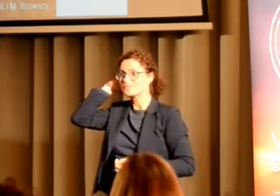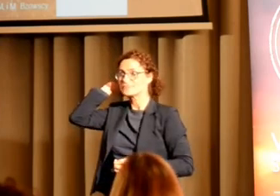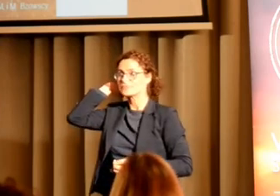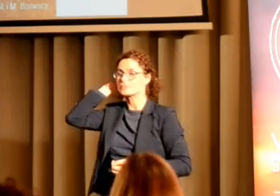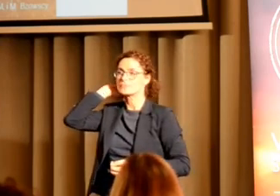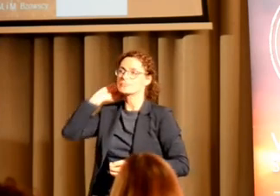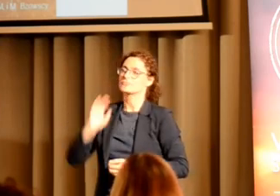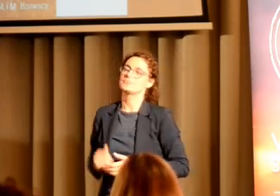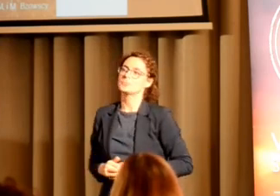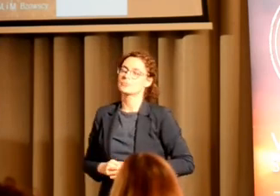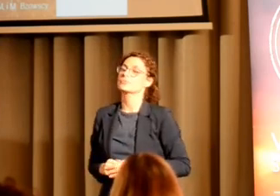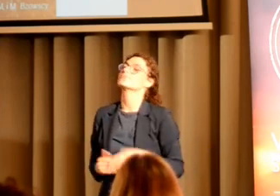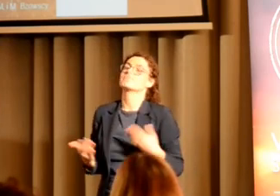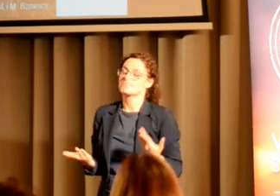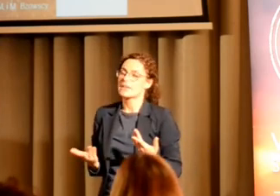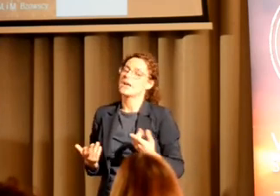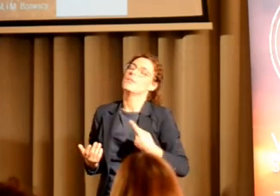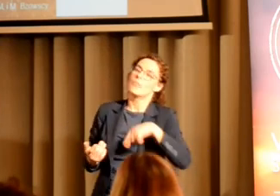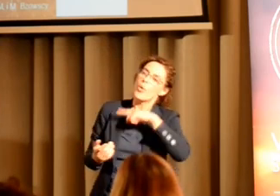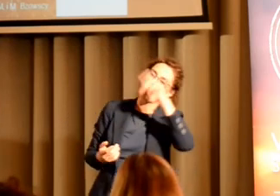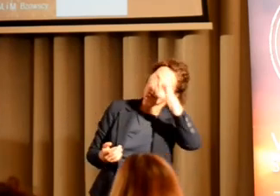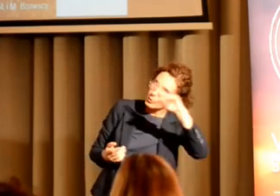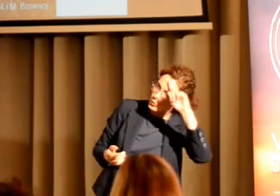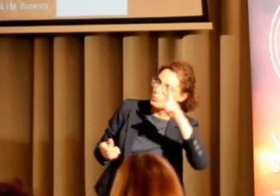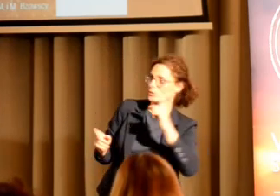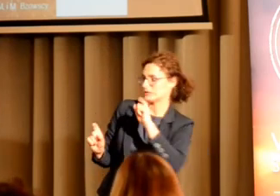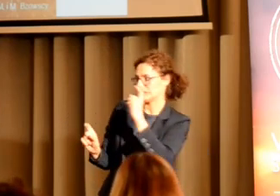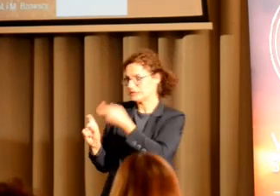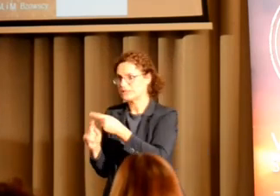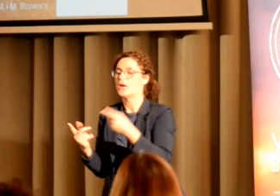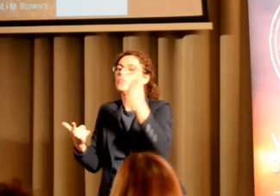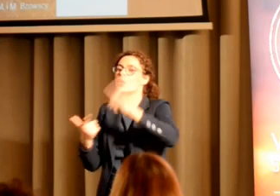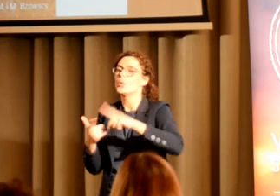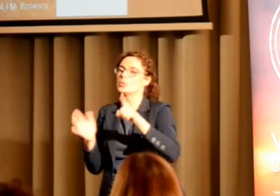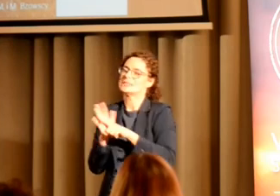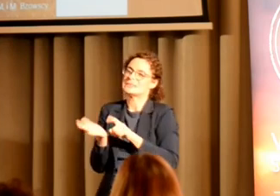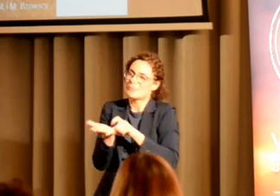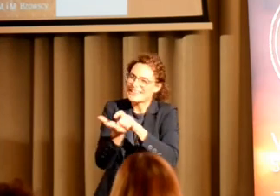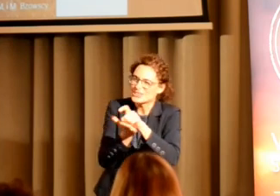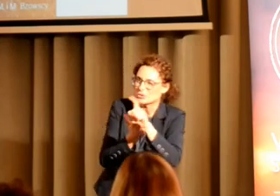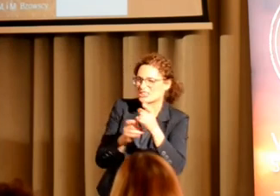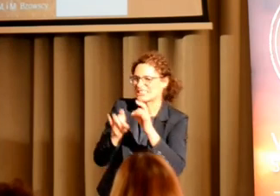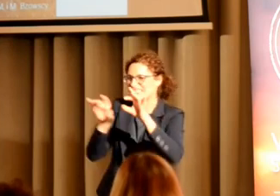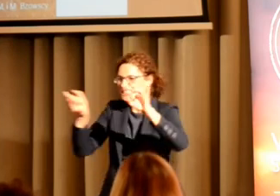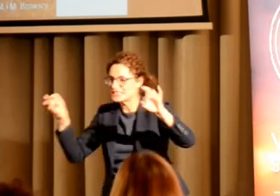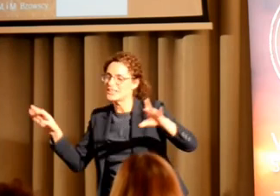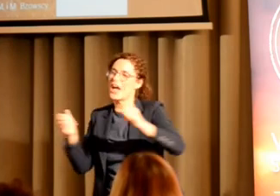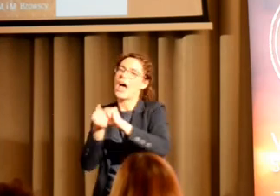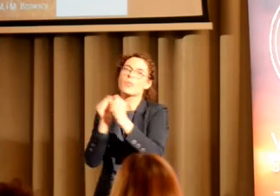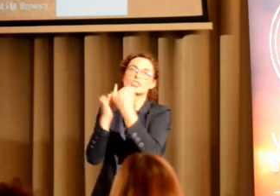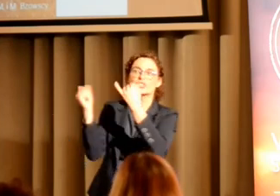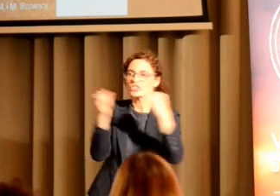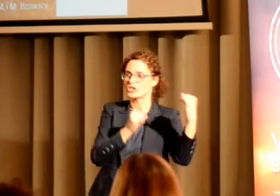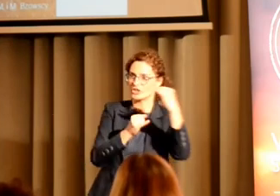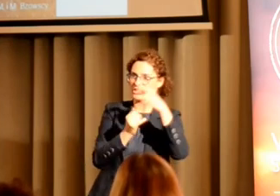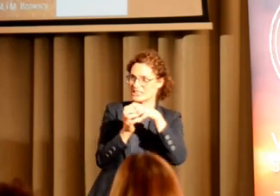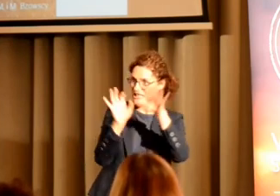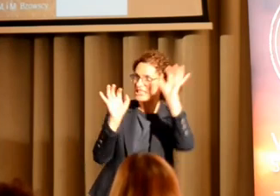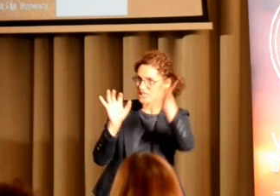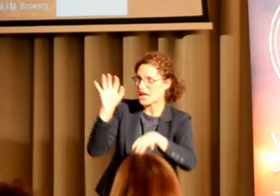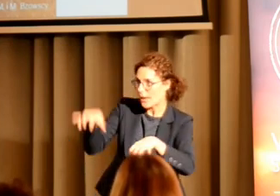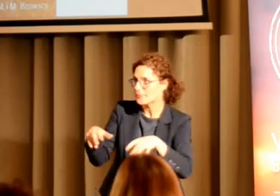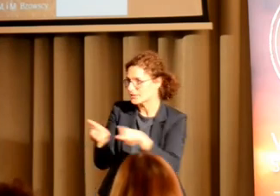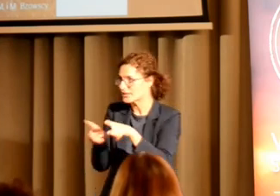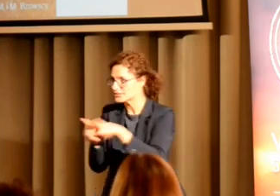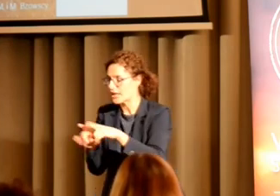Z uwagi na to niepokojenie, ale też ze względu na pasożyty, na ewentualną obecność innych drapieżników, bo przecież wilki mają